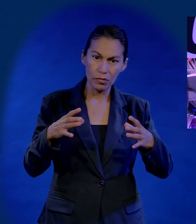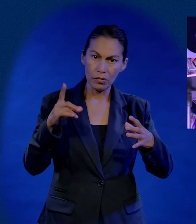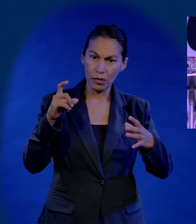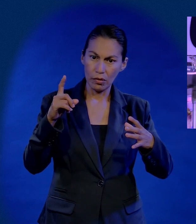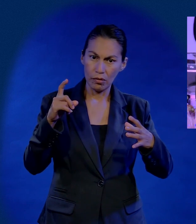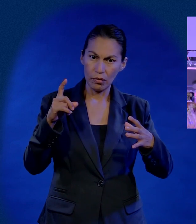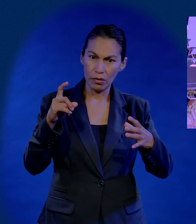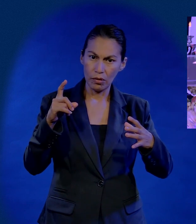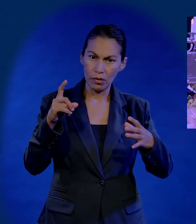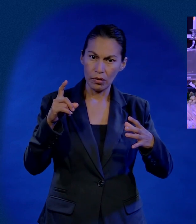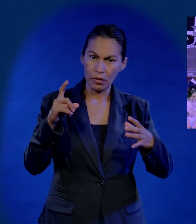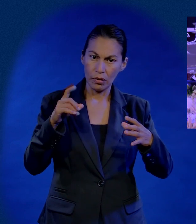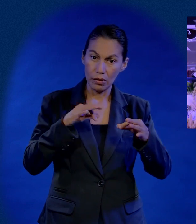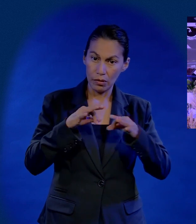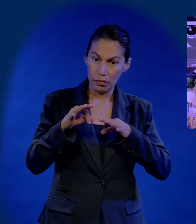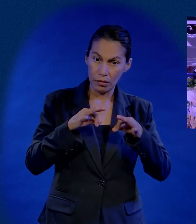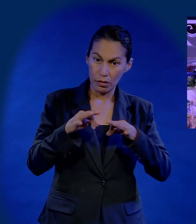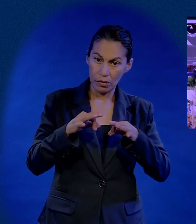tomó un lebrillo,